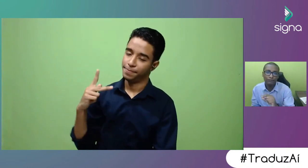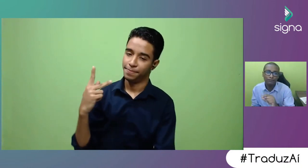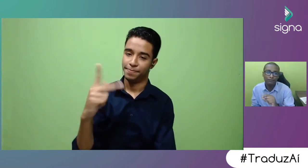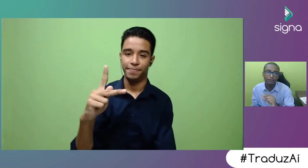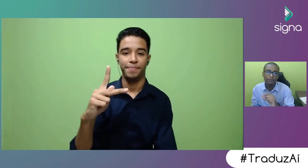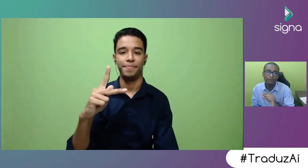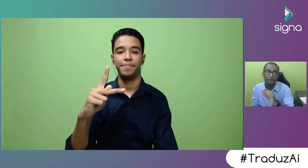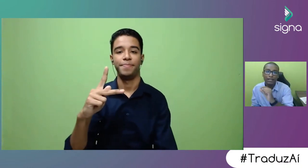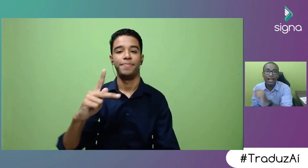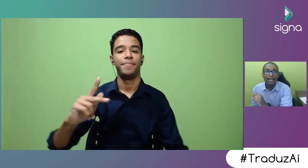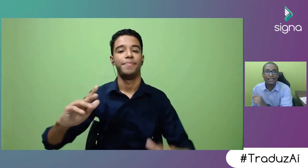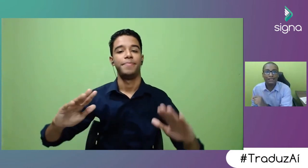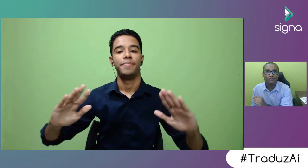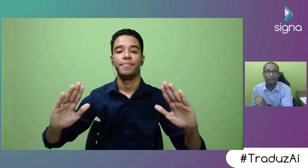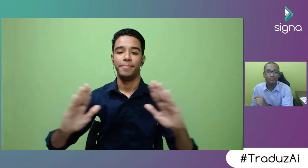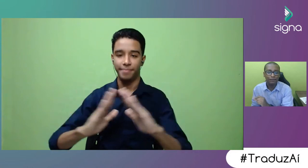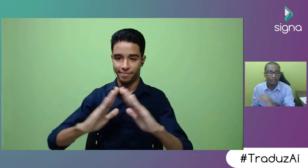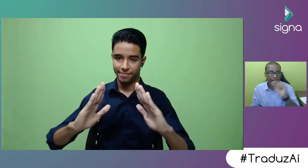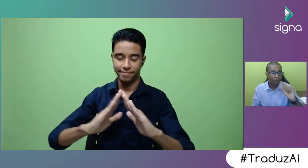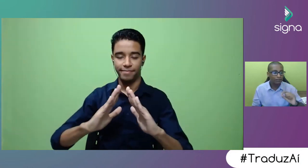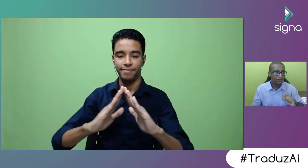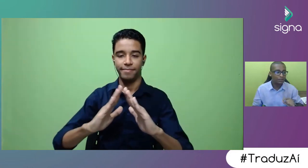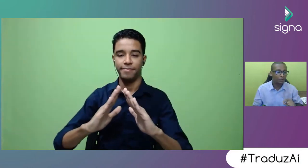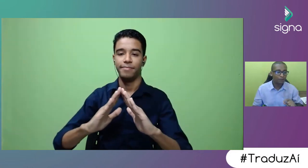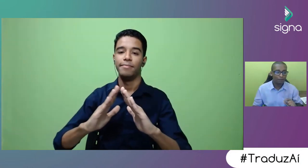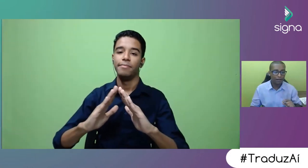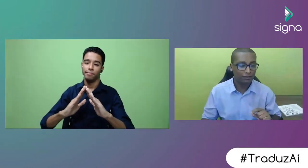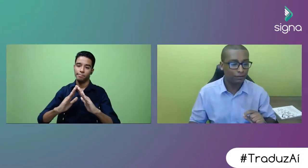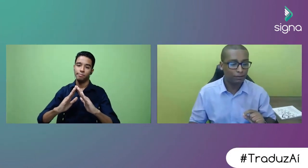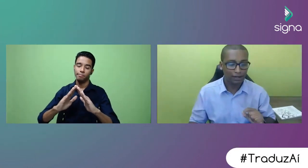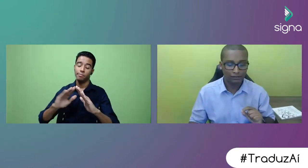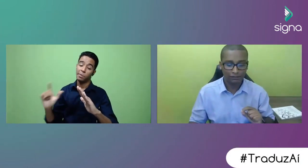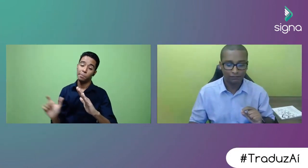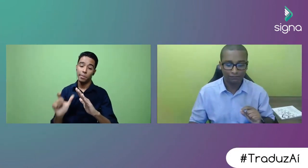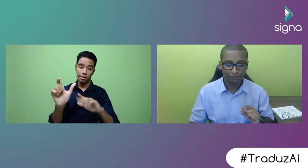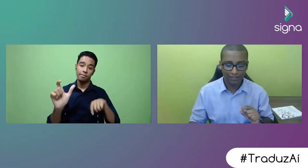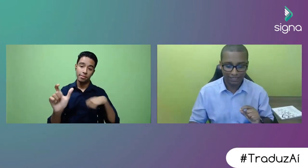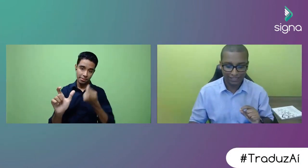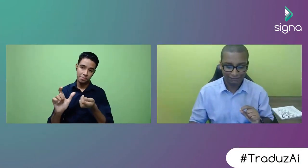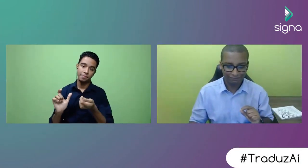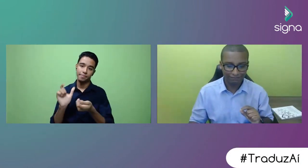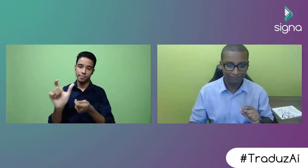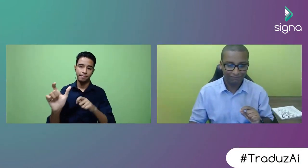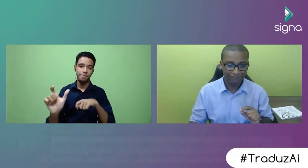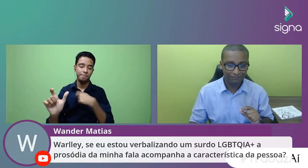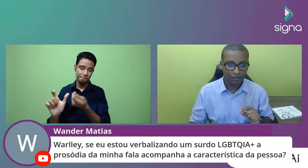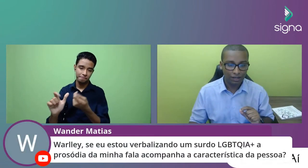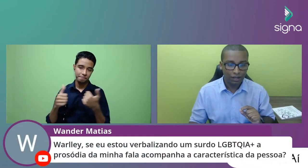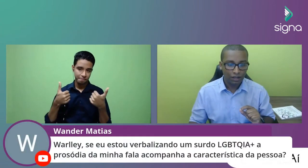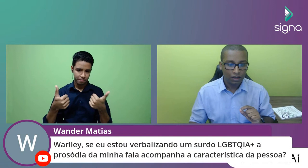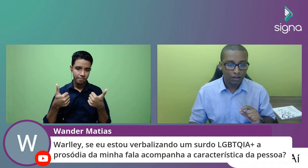sua, casa. Tem uma tradução palavra por palavra. Beleza?